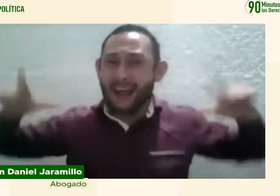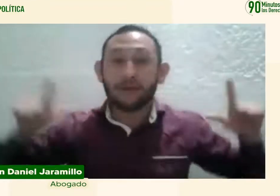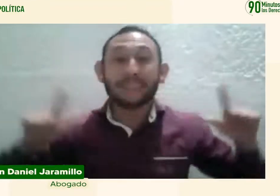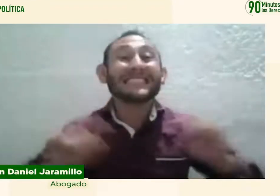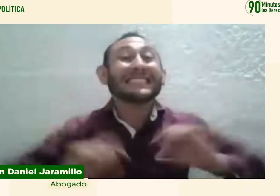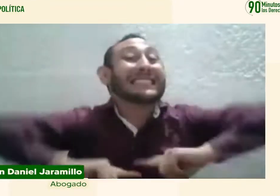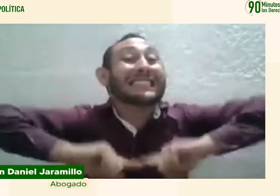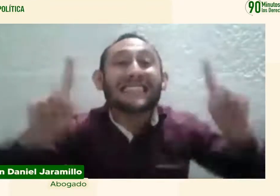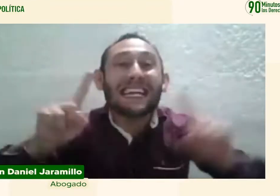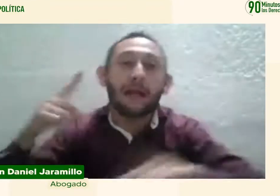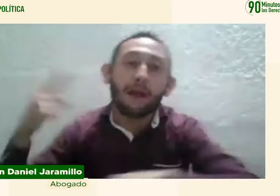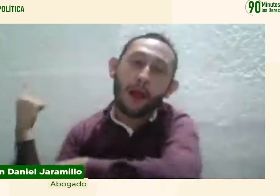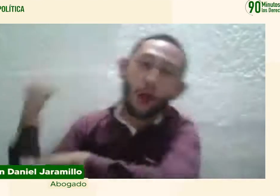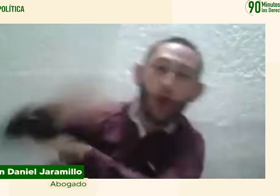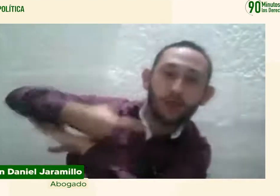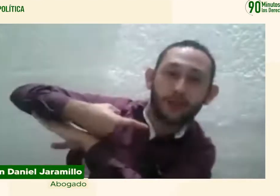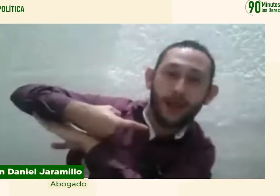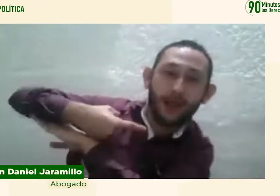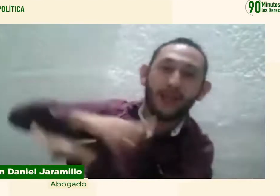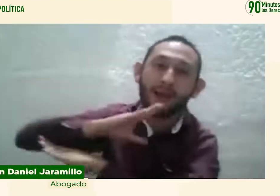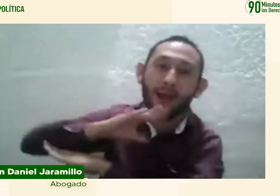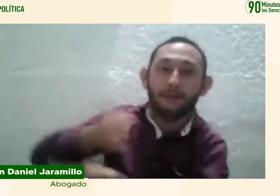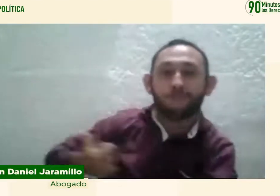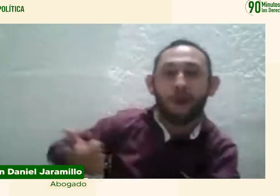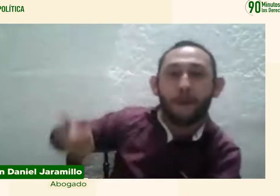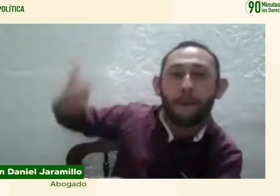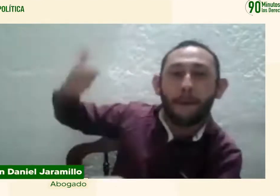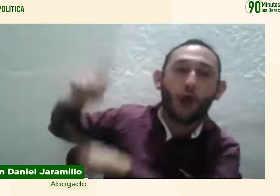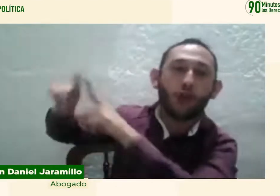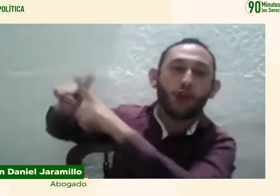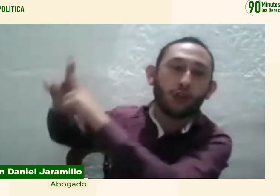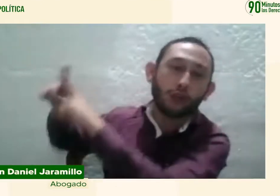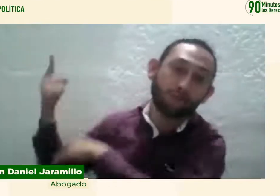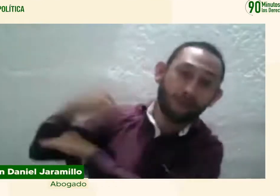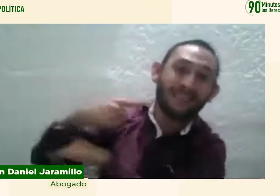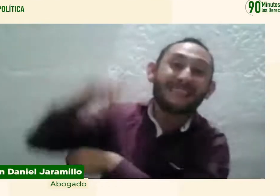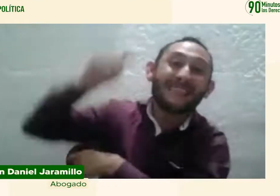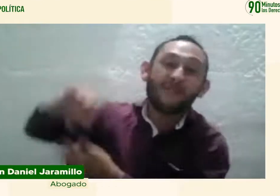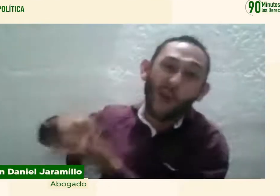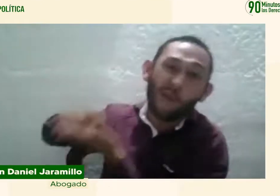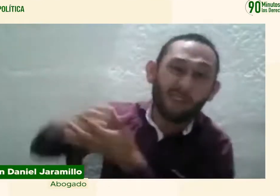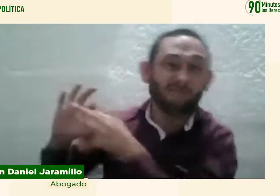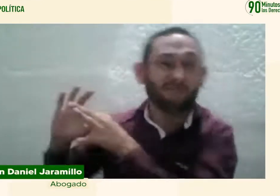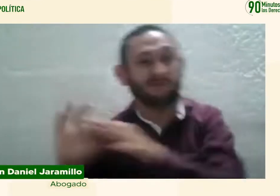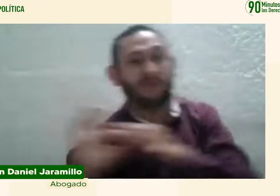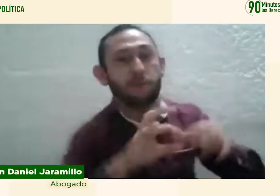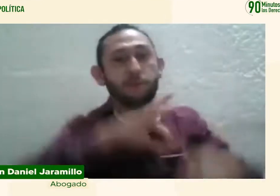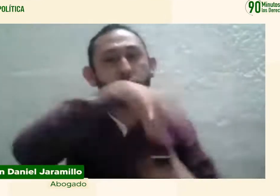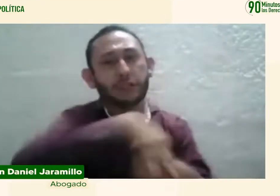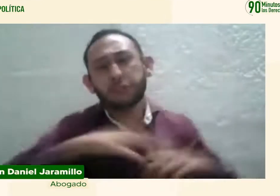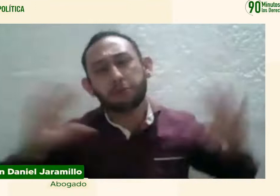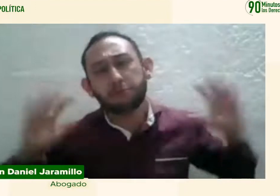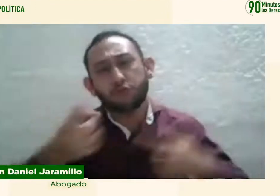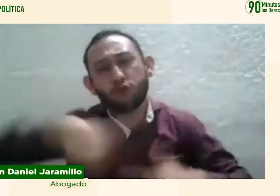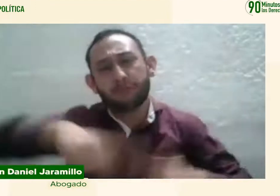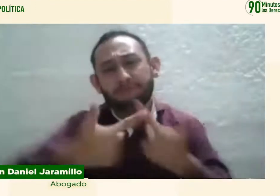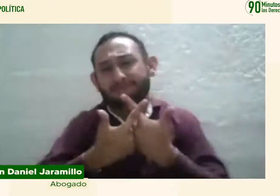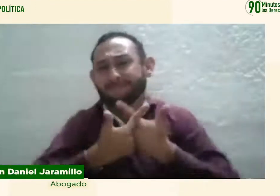y los ciudadanos voten de manera libre pero que estén pendientes si lo hacen de manera correcto o no y que